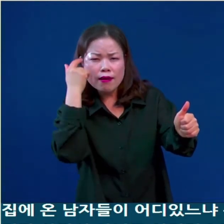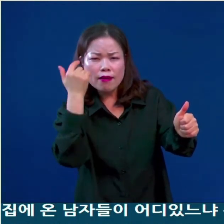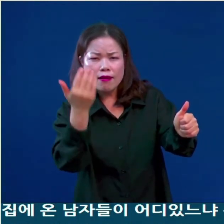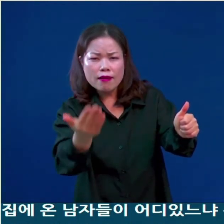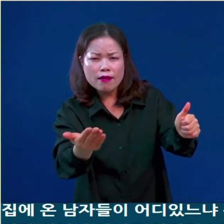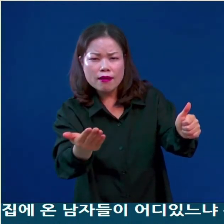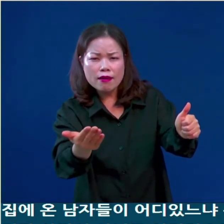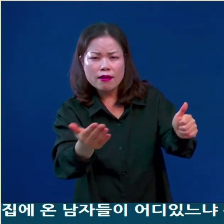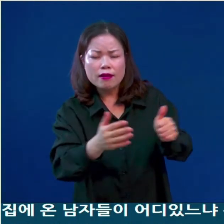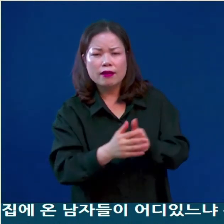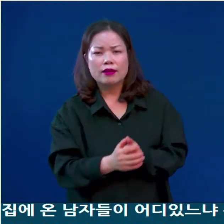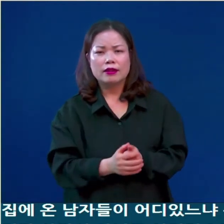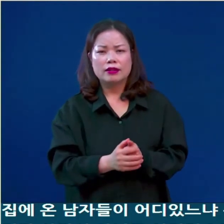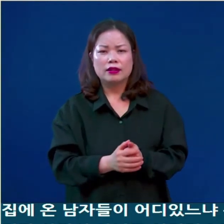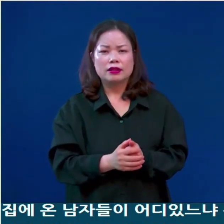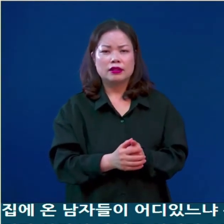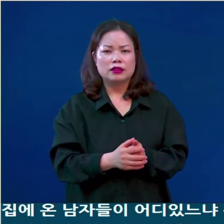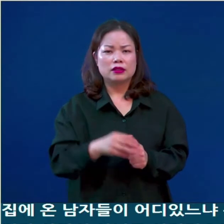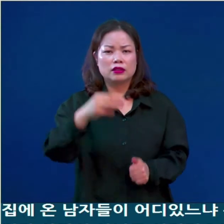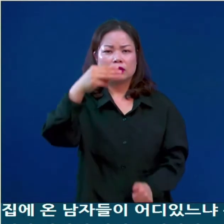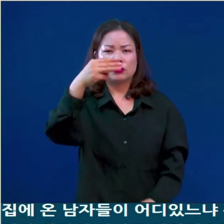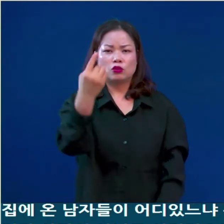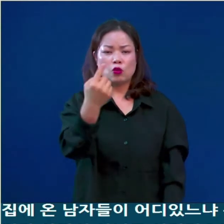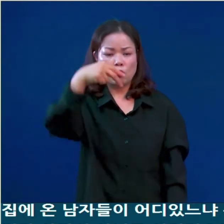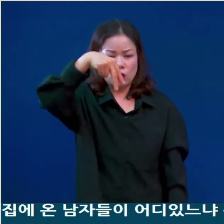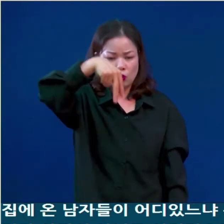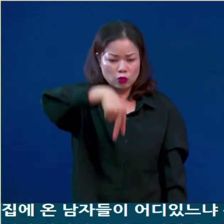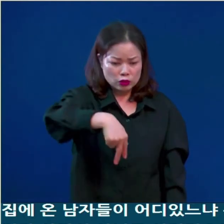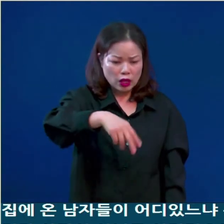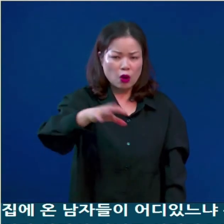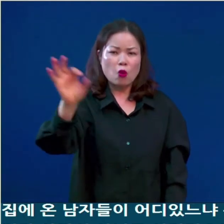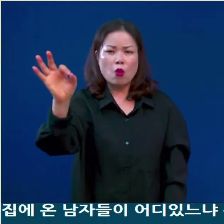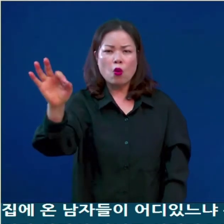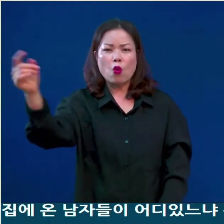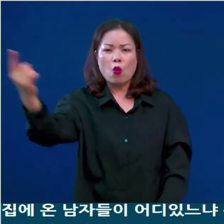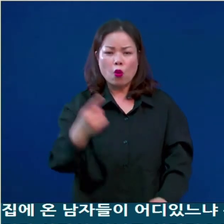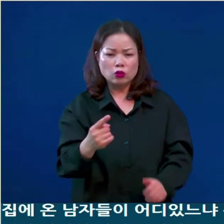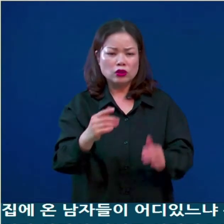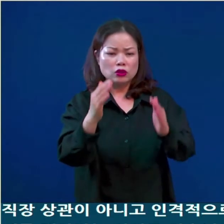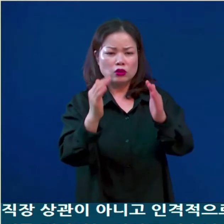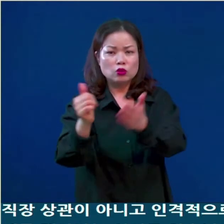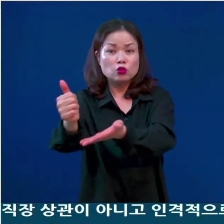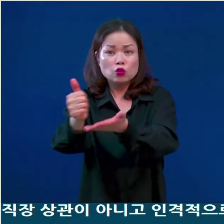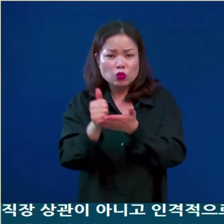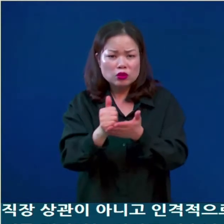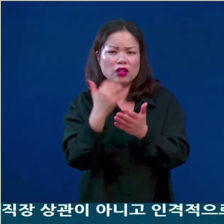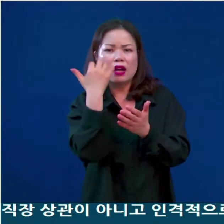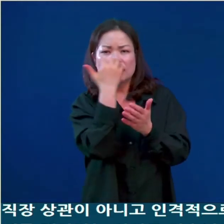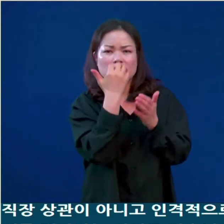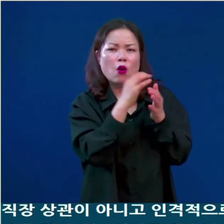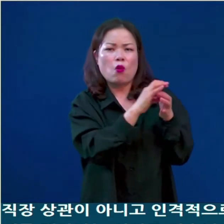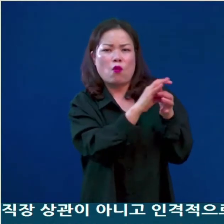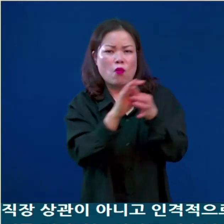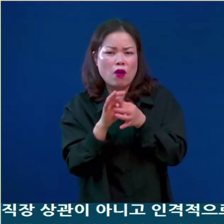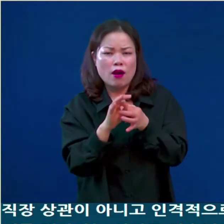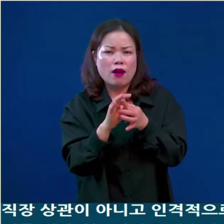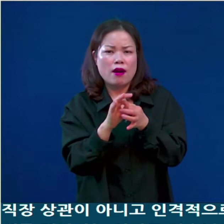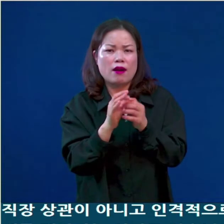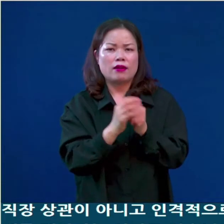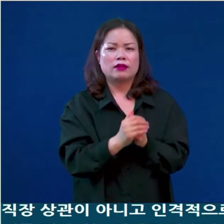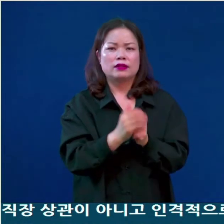것입니까? 롯의 집에 온 손님들과 성관계를 맺겠다라는 것입니다. 그것도